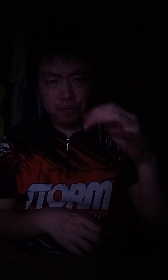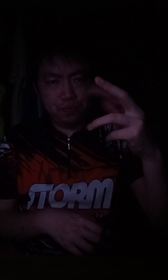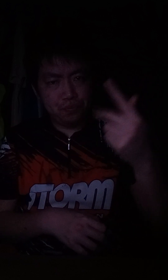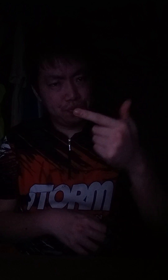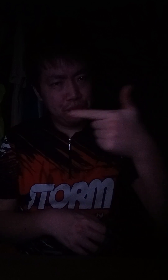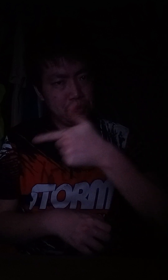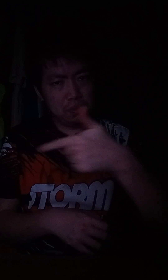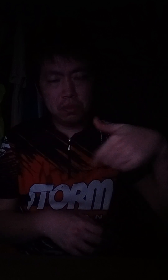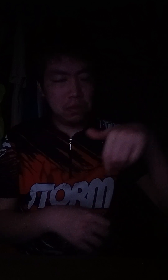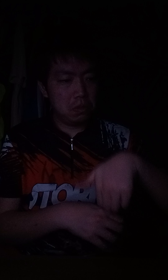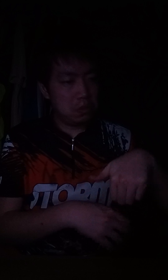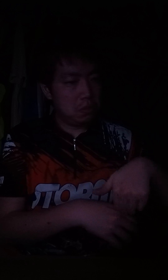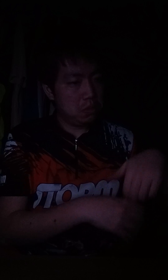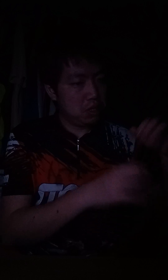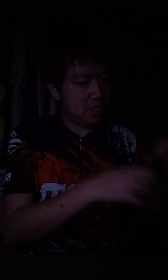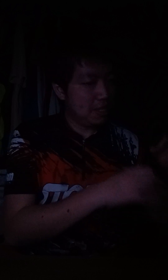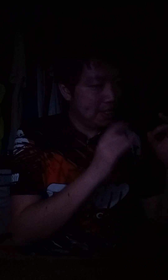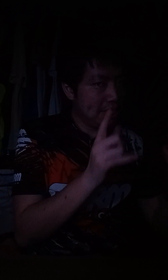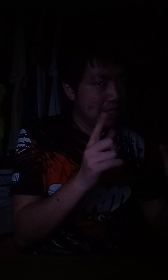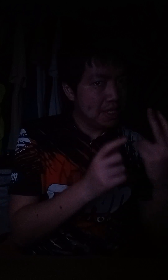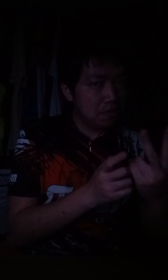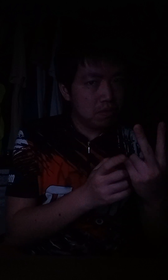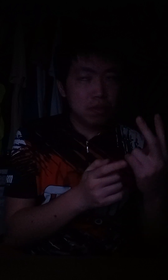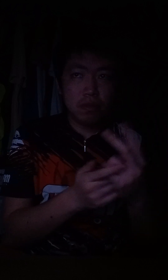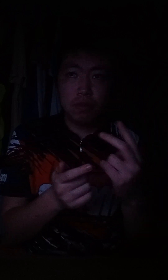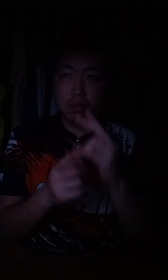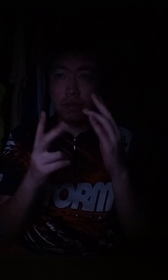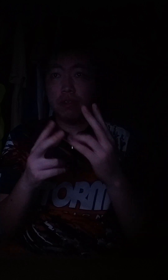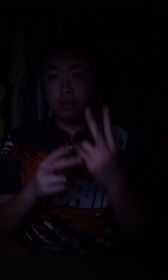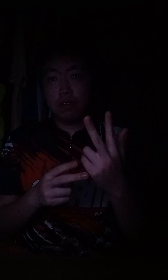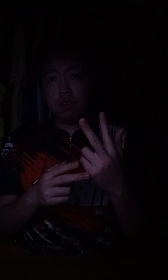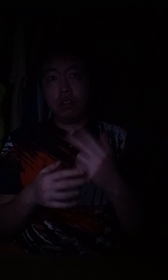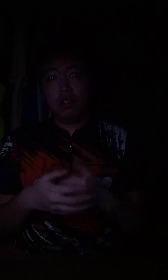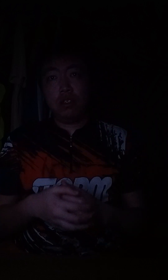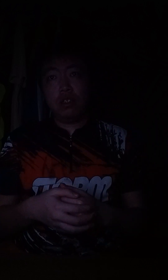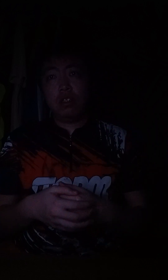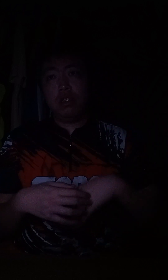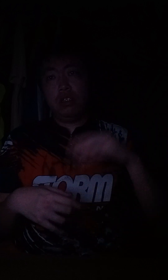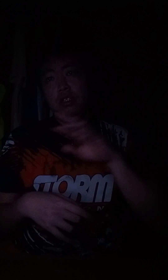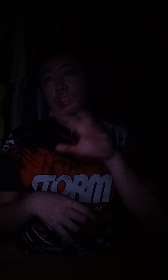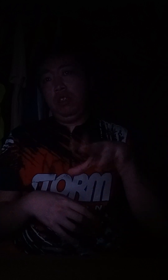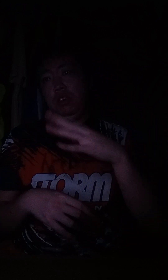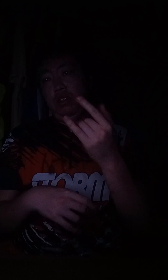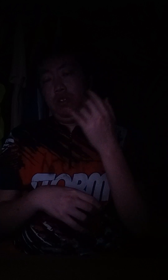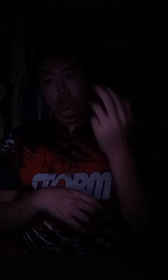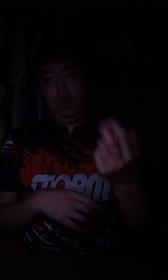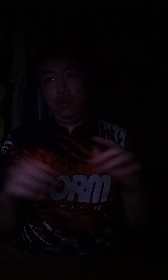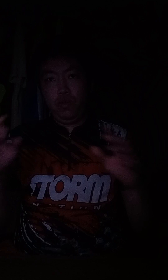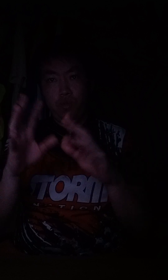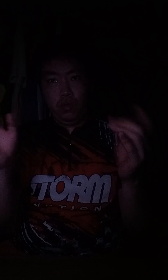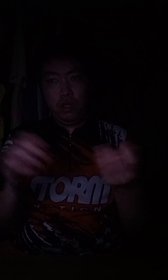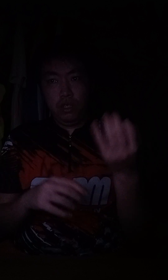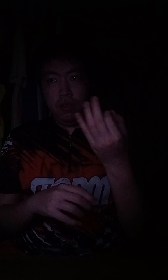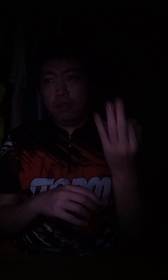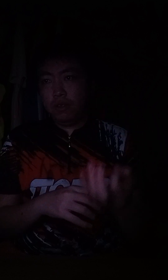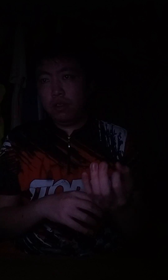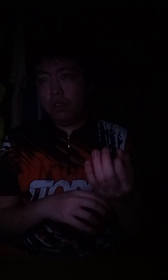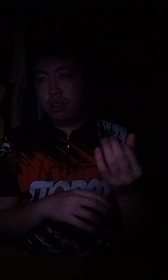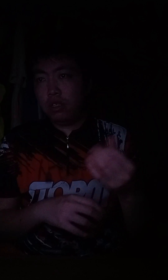한국건설생활환경시험연구원에 의뢰해 지난해 7월 21일부터 8월 23일까지 국민 1,233명을 대상으로 조사한 결과